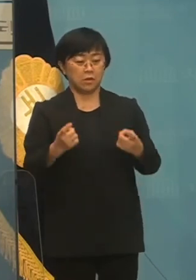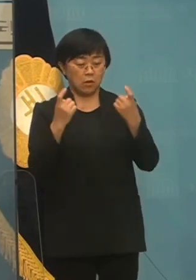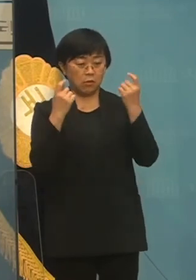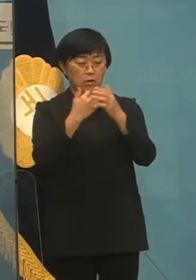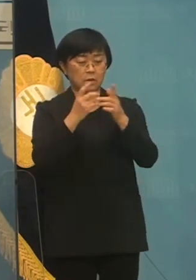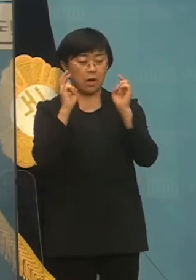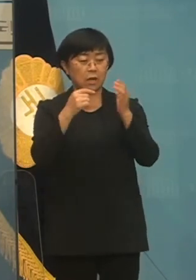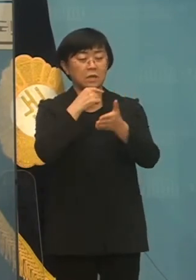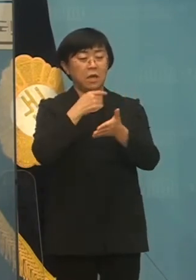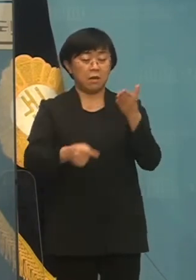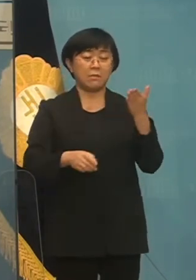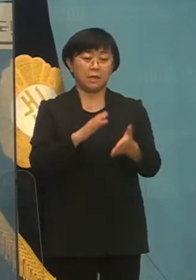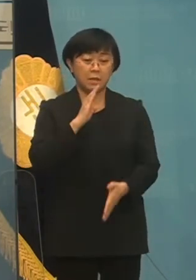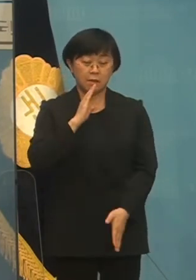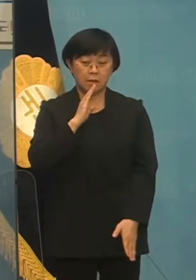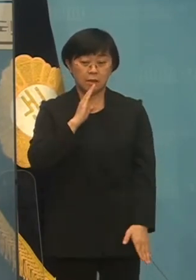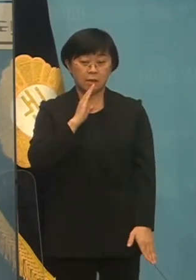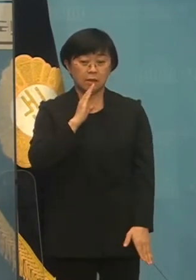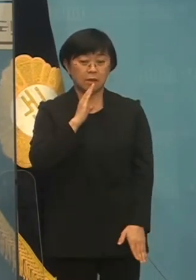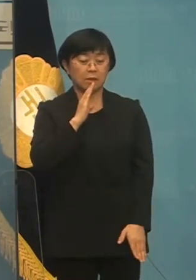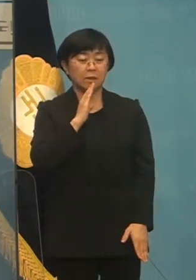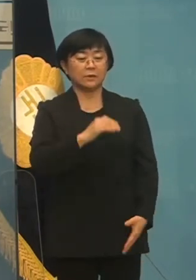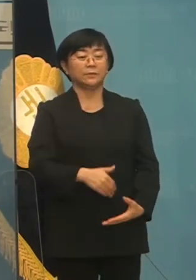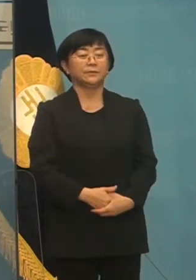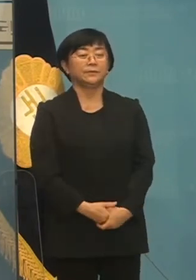여행업이 제외가 맞다면